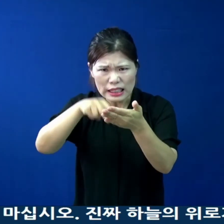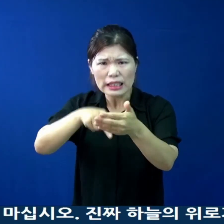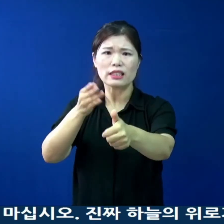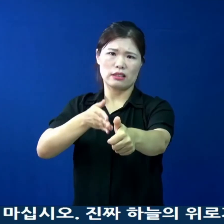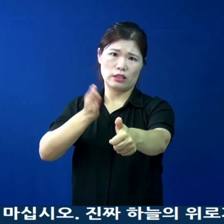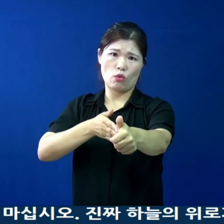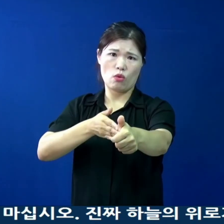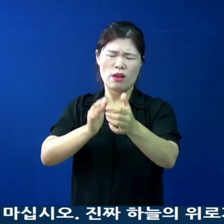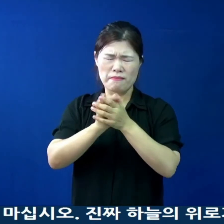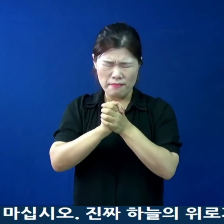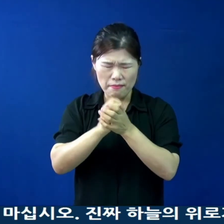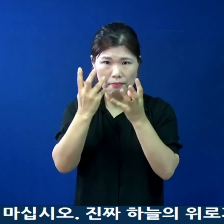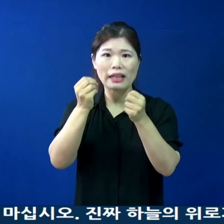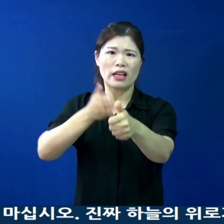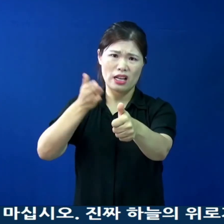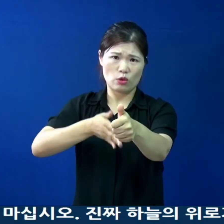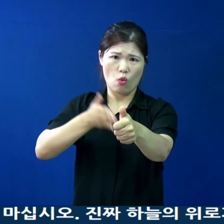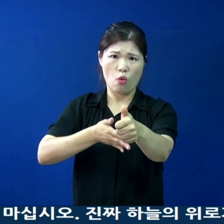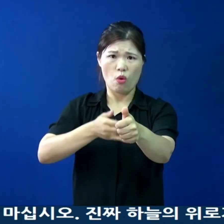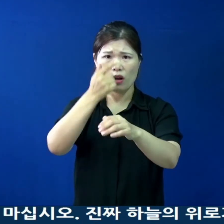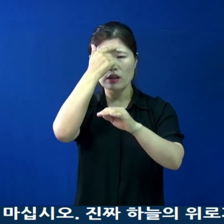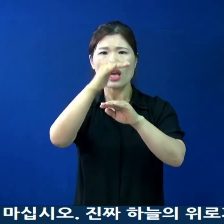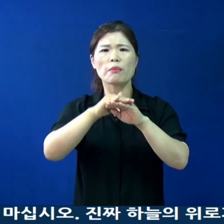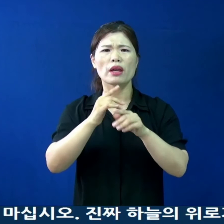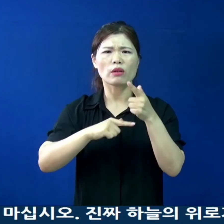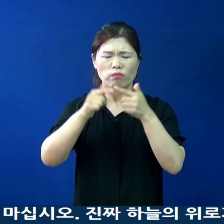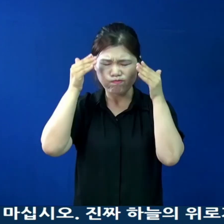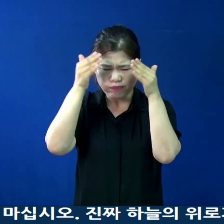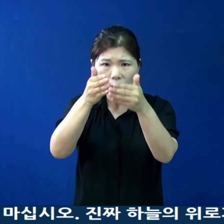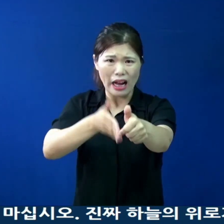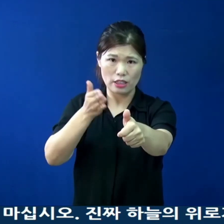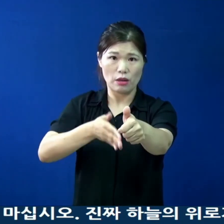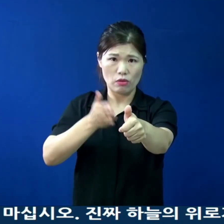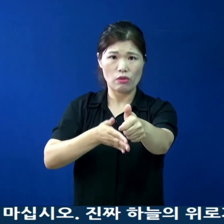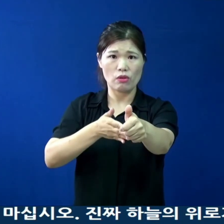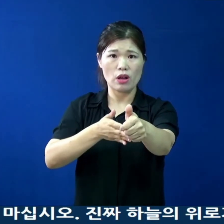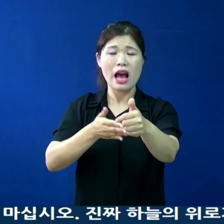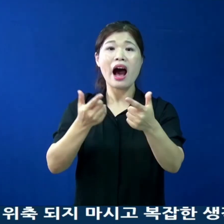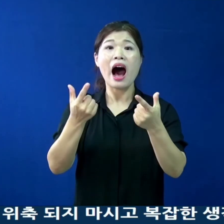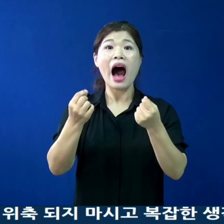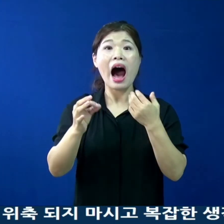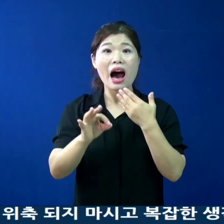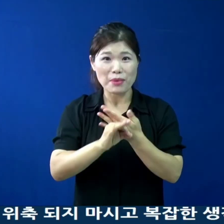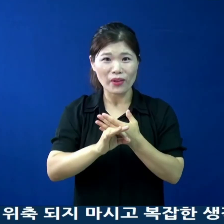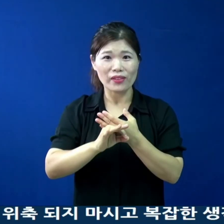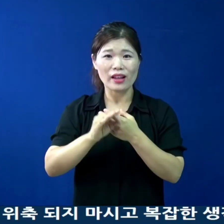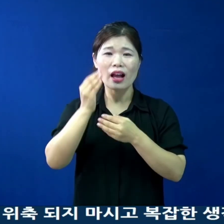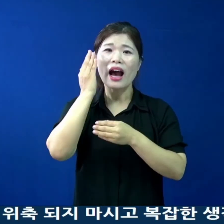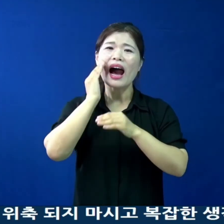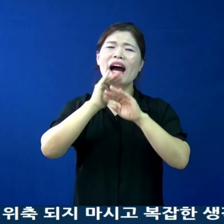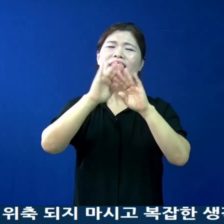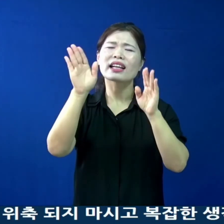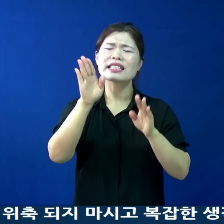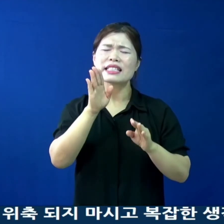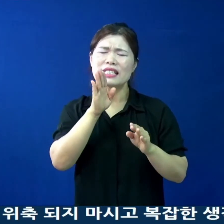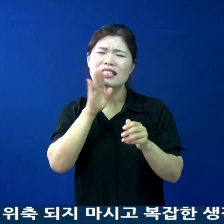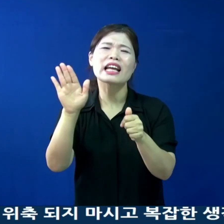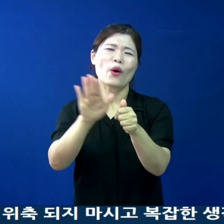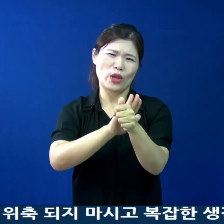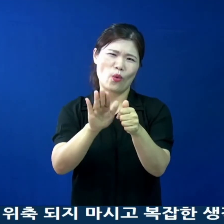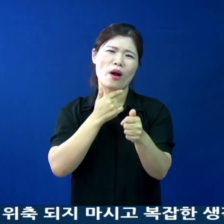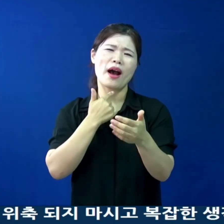기도하십시오. 그리고 더 예배에 더 집중하십시오. 그렇게 되면 하늘의 진짜 위로를 경험하실 수